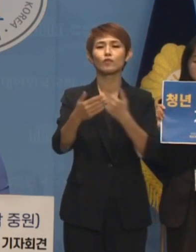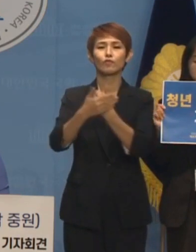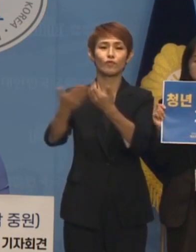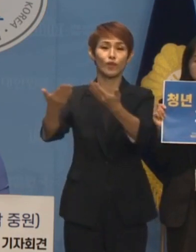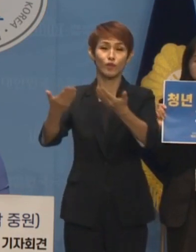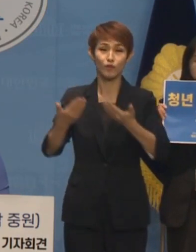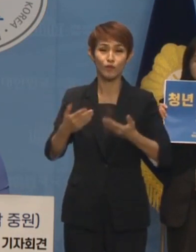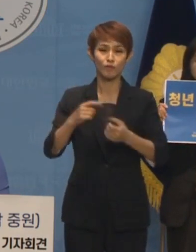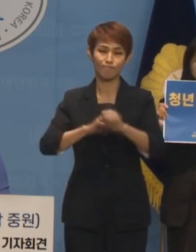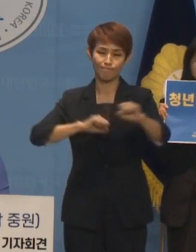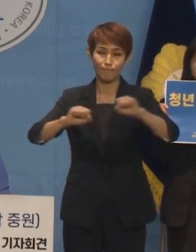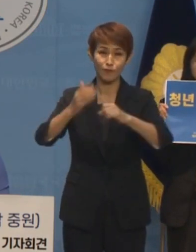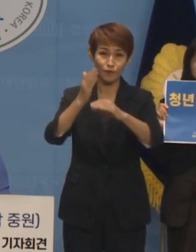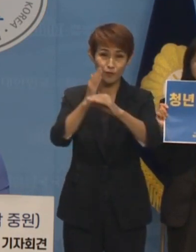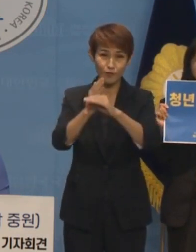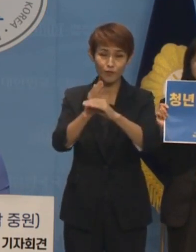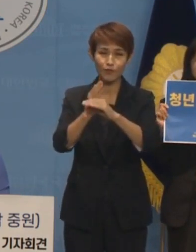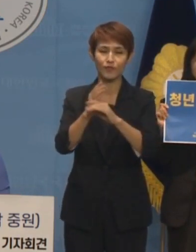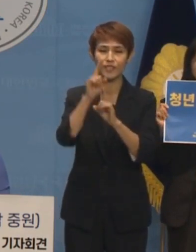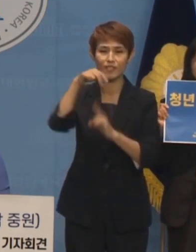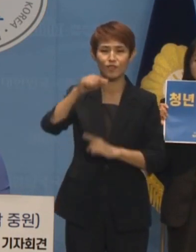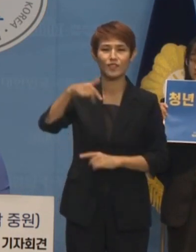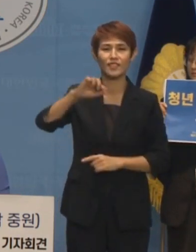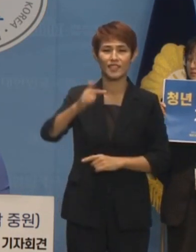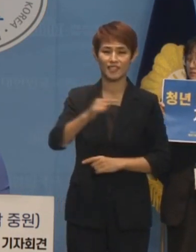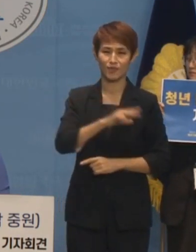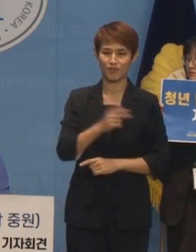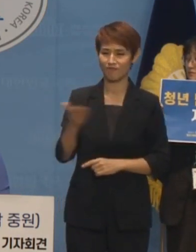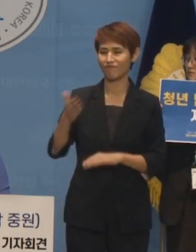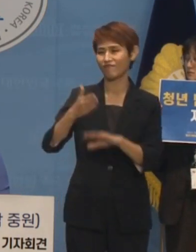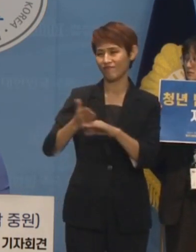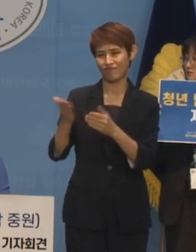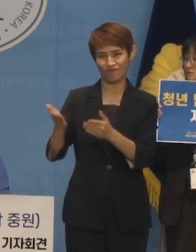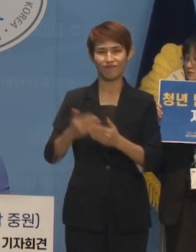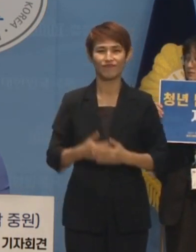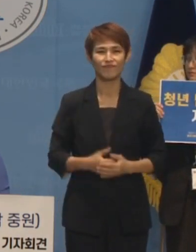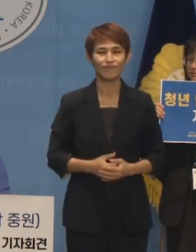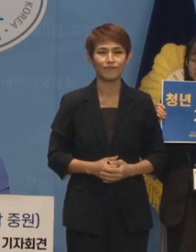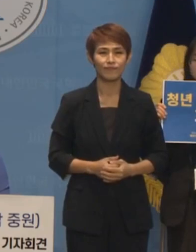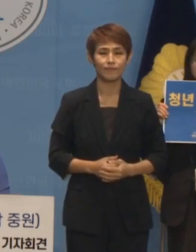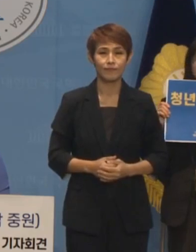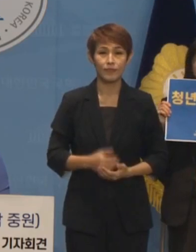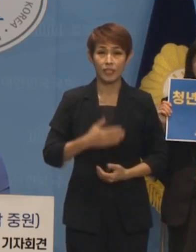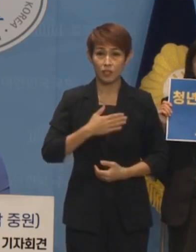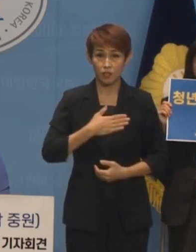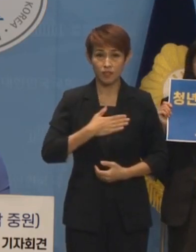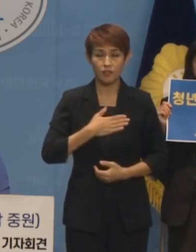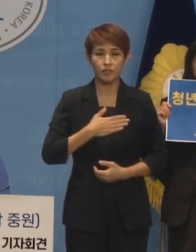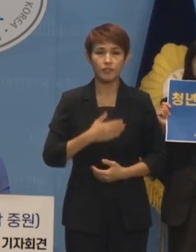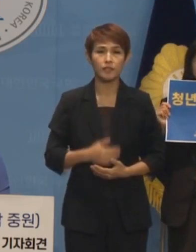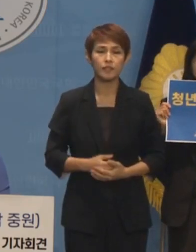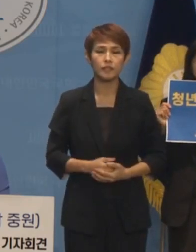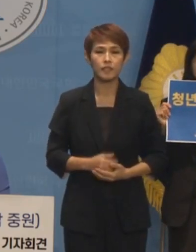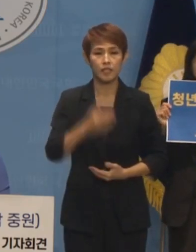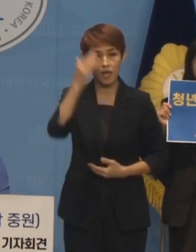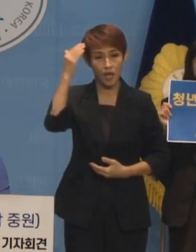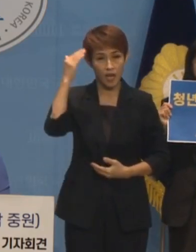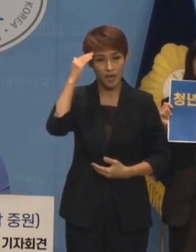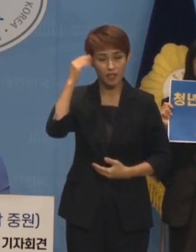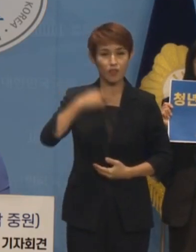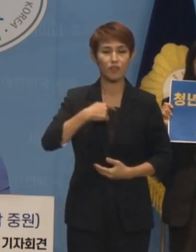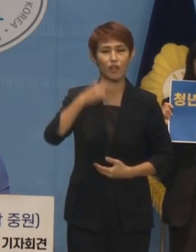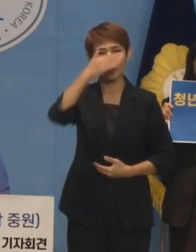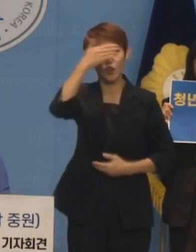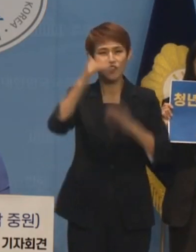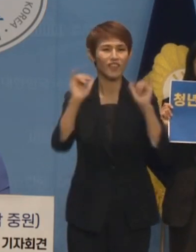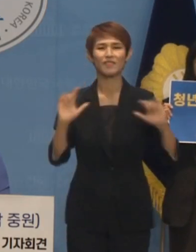주시기 위해 앞장서 주신 이수진 국회의원님께 진심으로 감사드립니다. 저는 대한민국이 말하는 청년은 아닙니다.